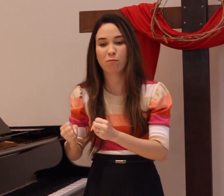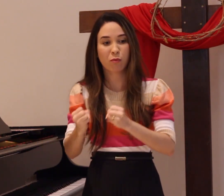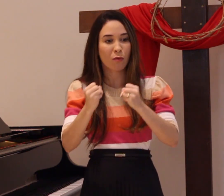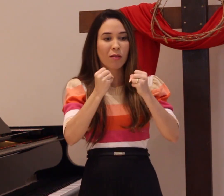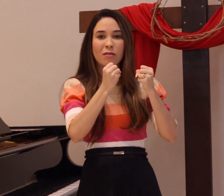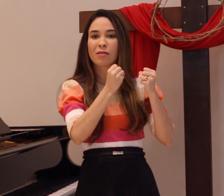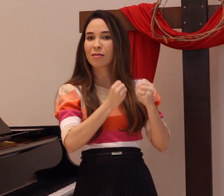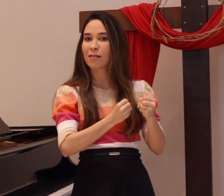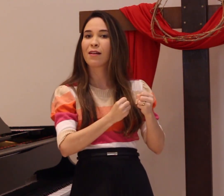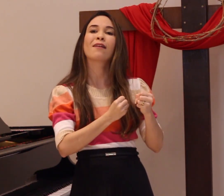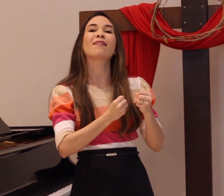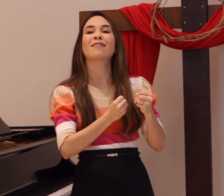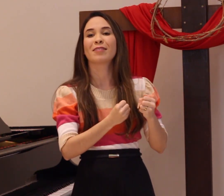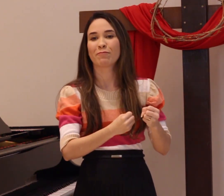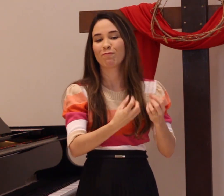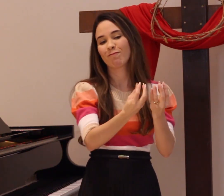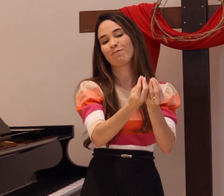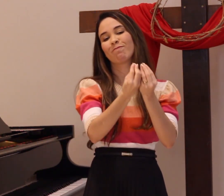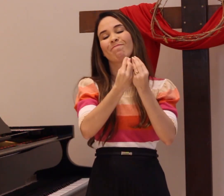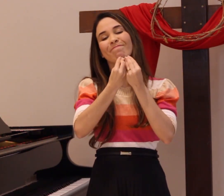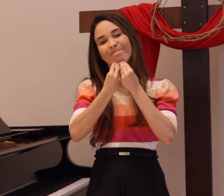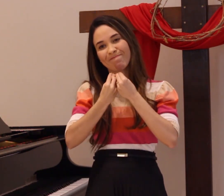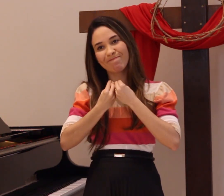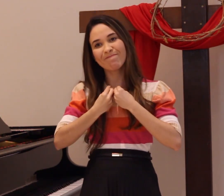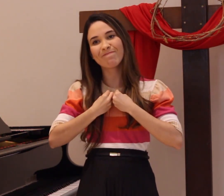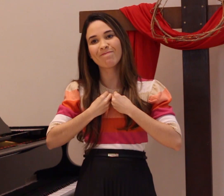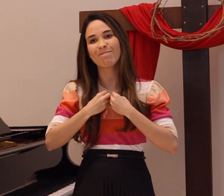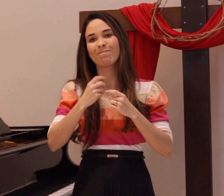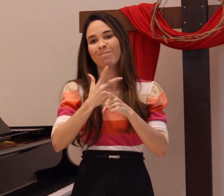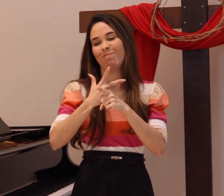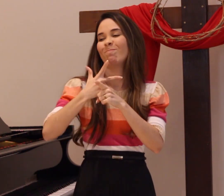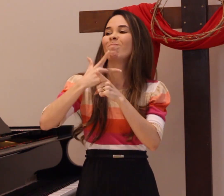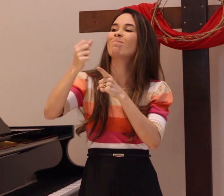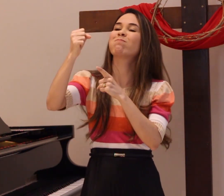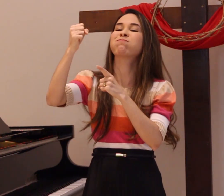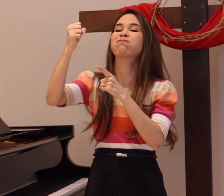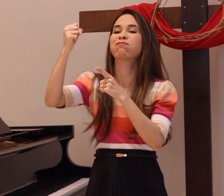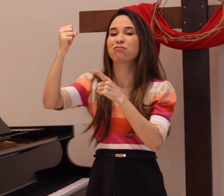Jesus, a completa liberdade.